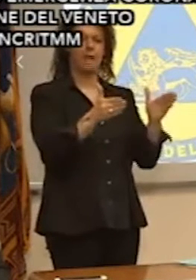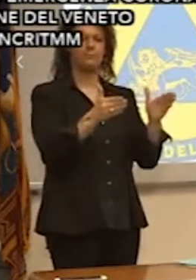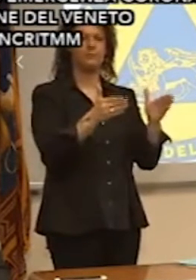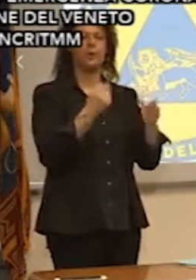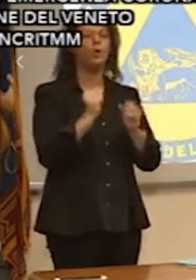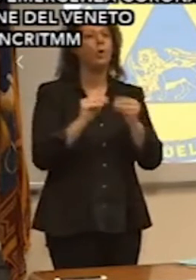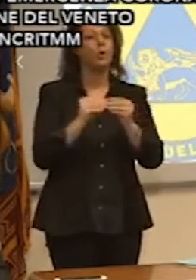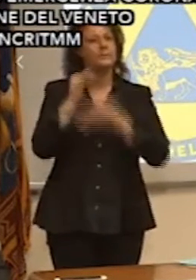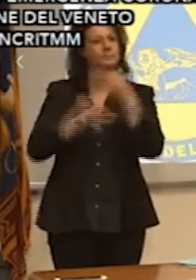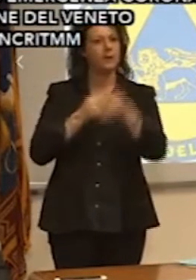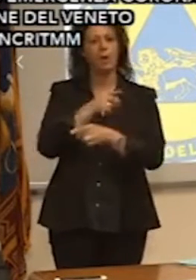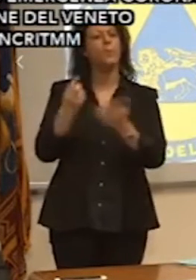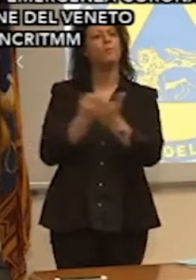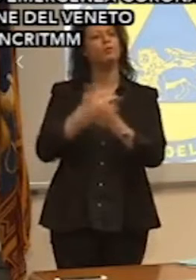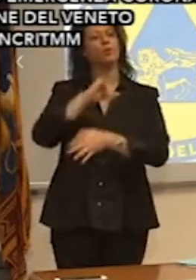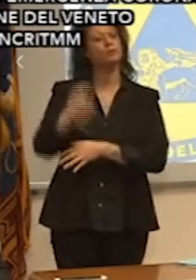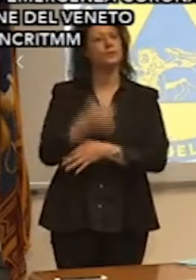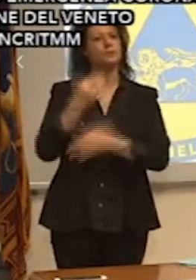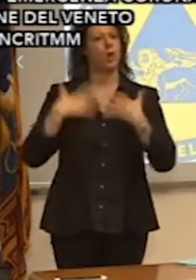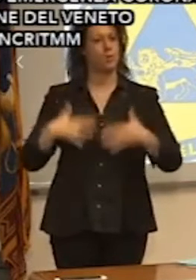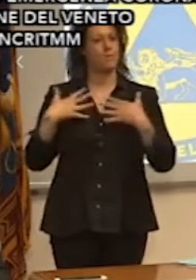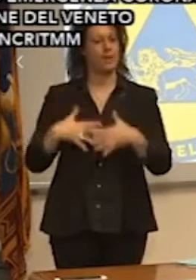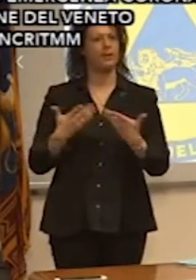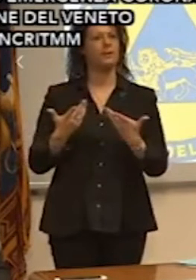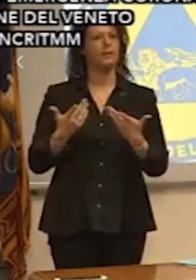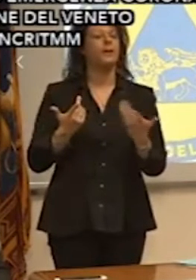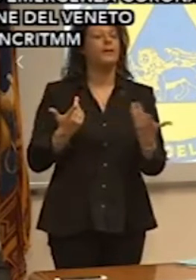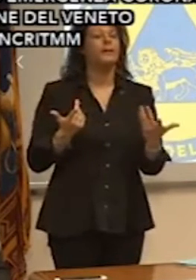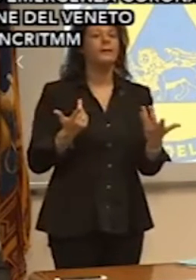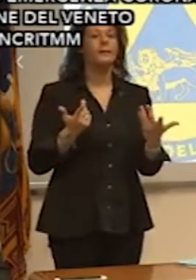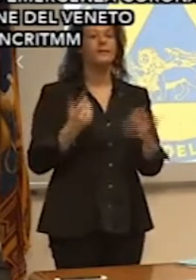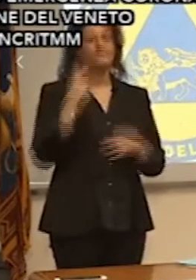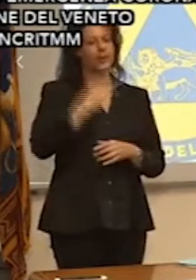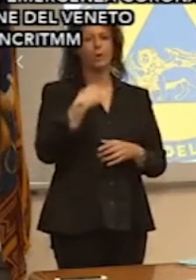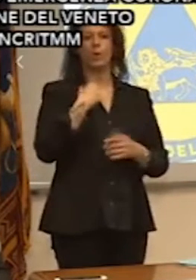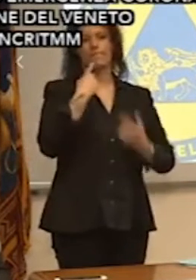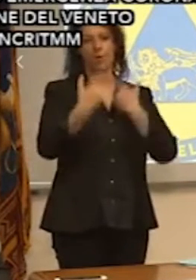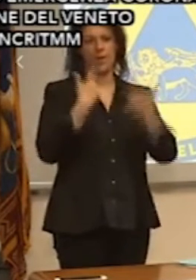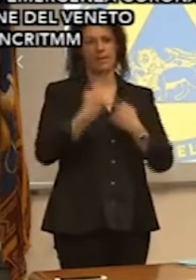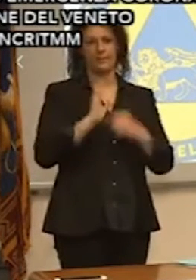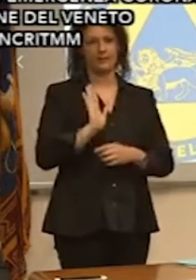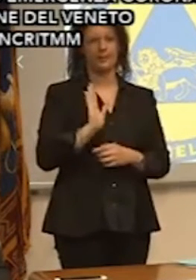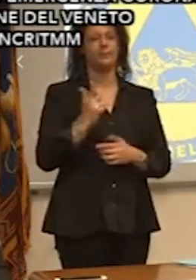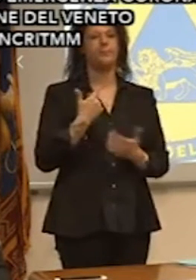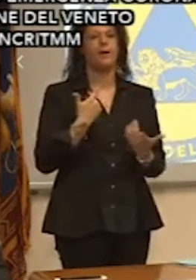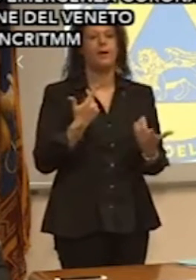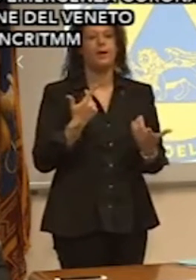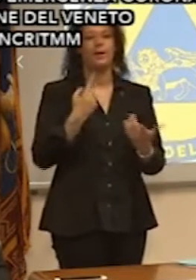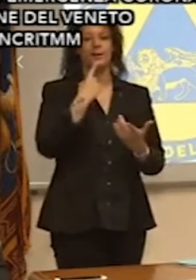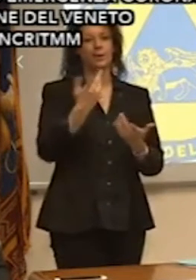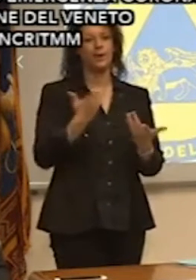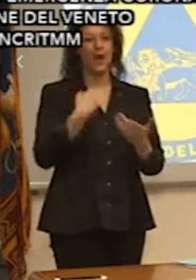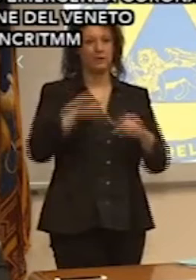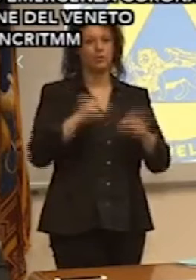o magliette. Ma ne prendo atto, non è polemica, però io a questo punto programmo sapendo che non c'è più il